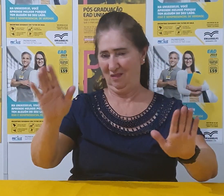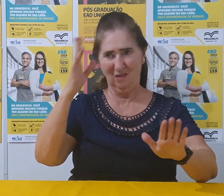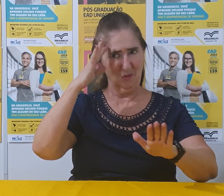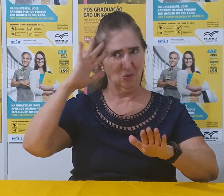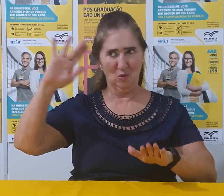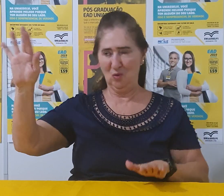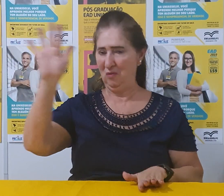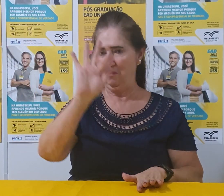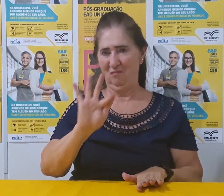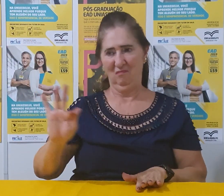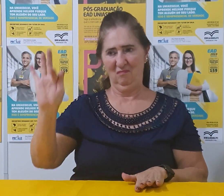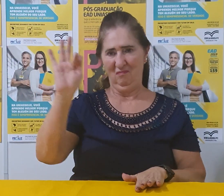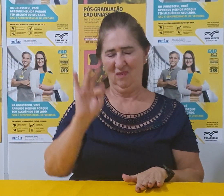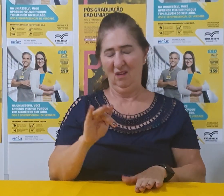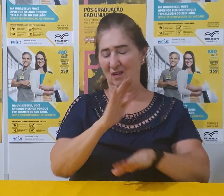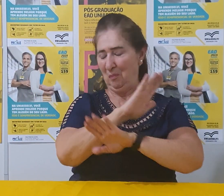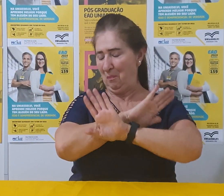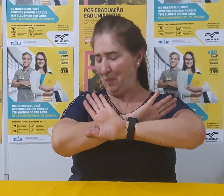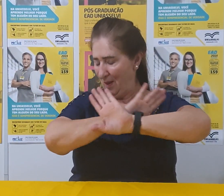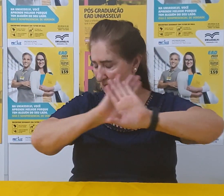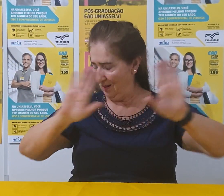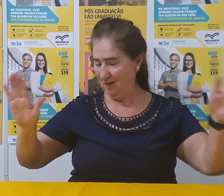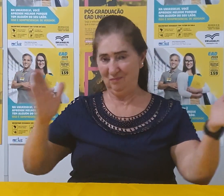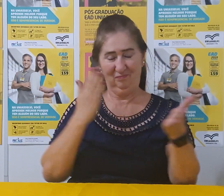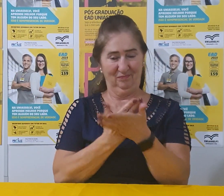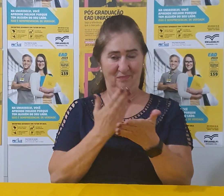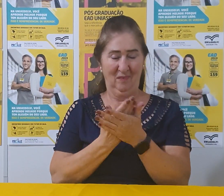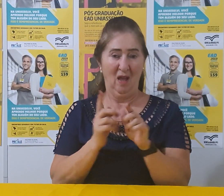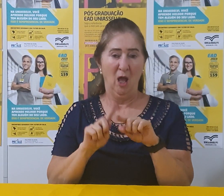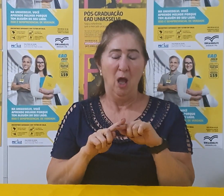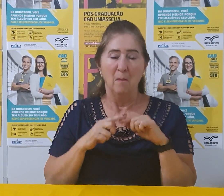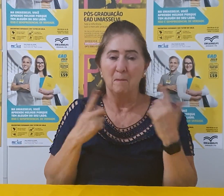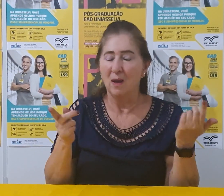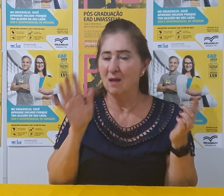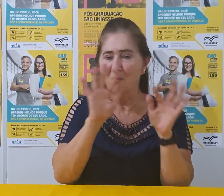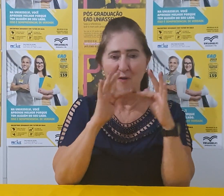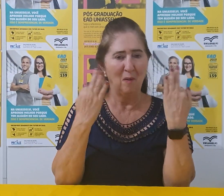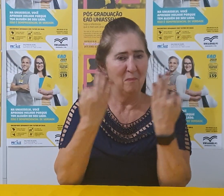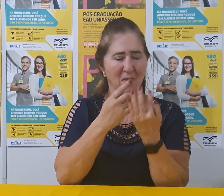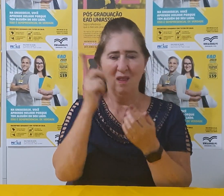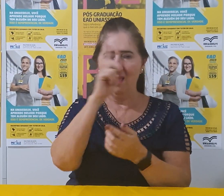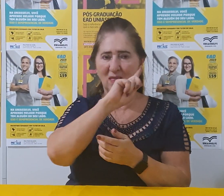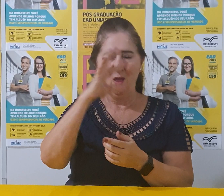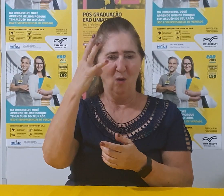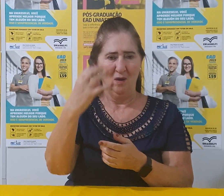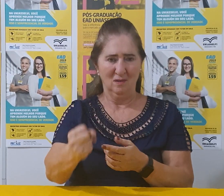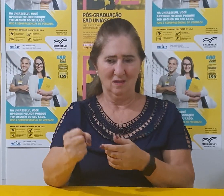Por ele parava de estudar, mas toda a família não permite, pois não trabalha e depende deles.